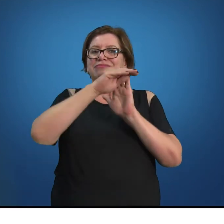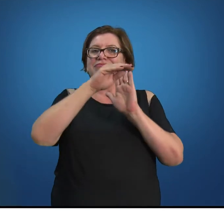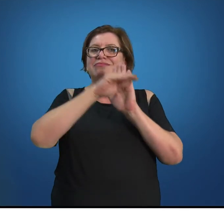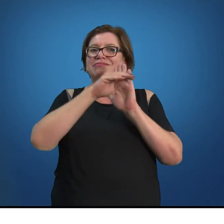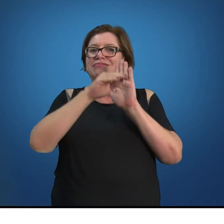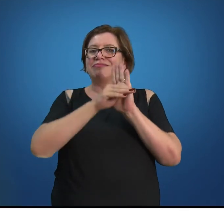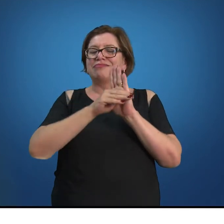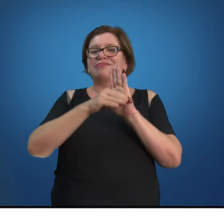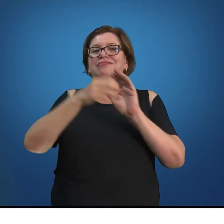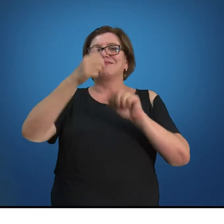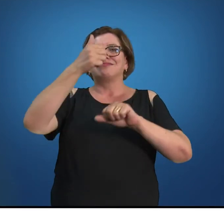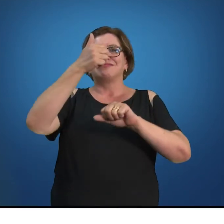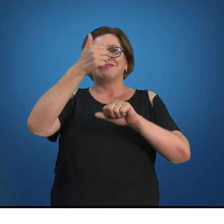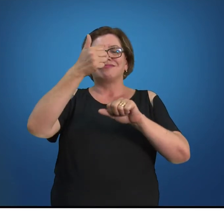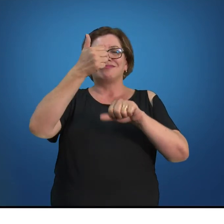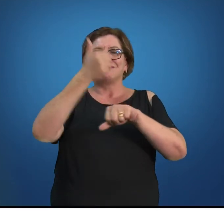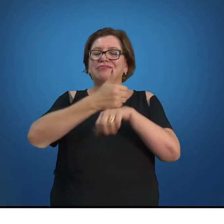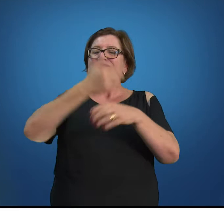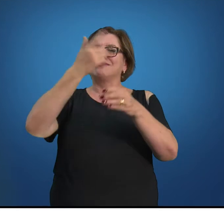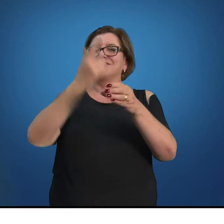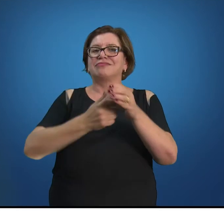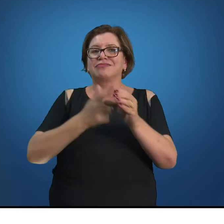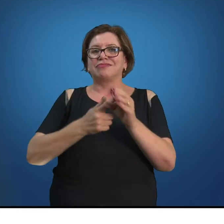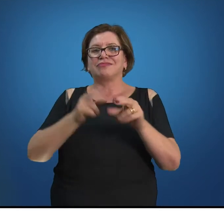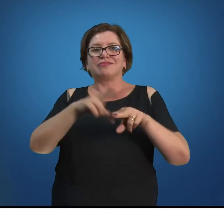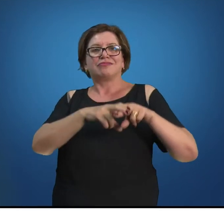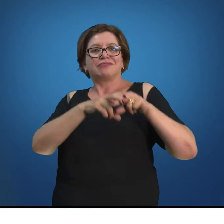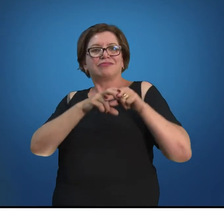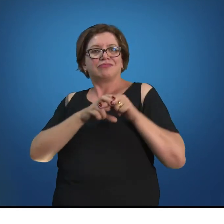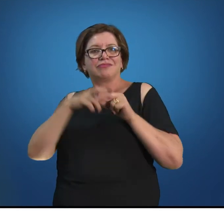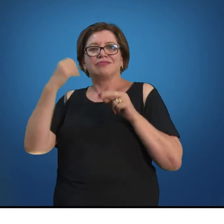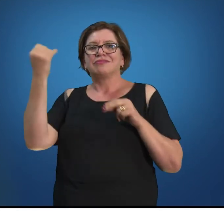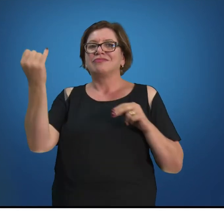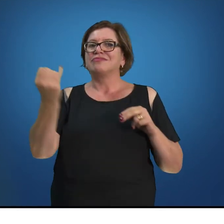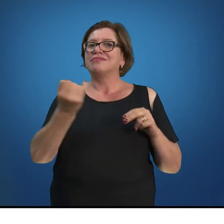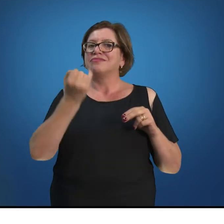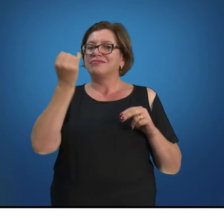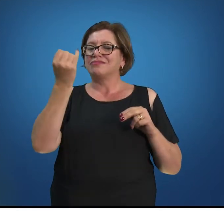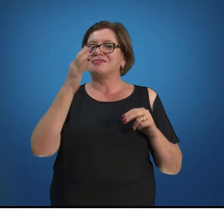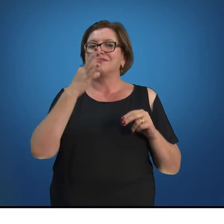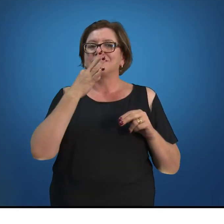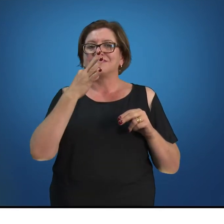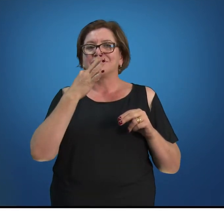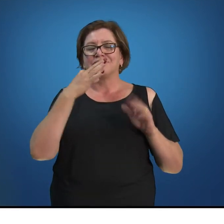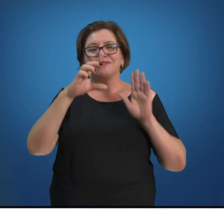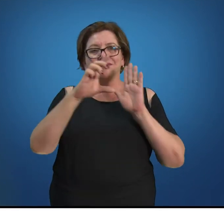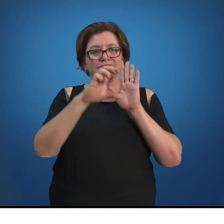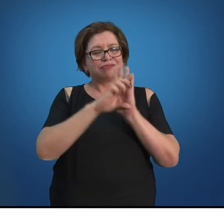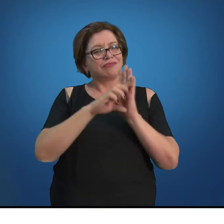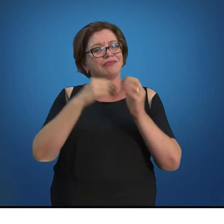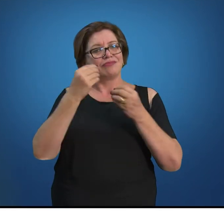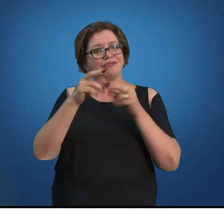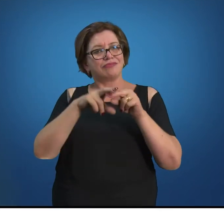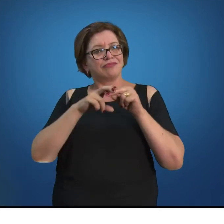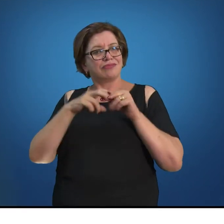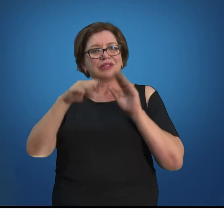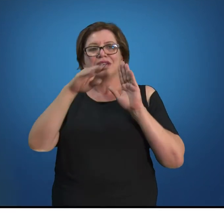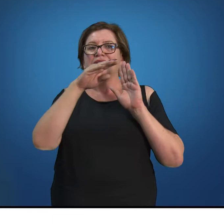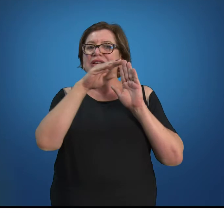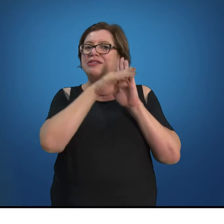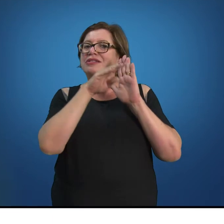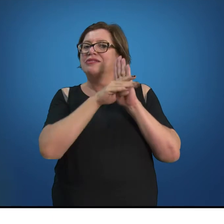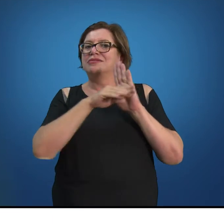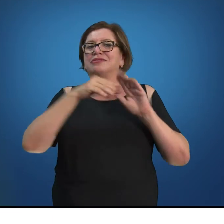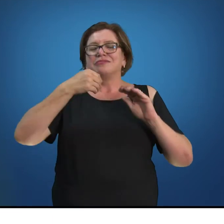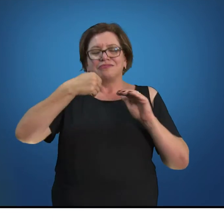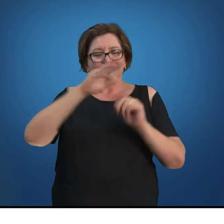é a grande importância de reconhecermos os marcos legais para que realmente o Plano Diretor possa se tornar